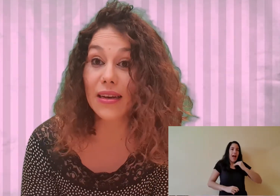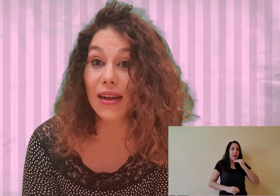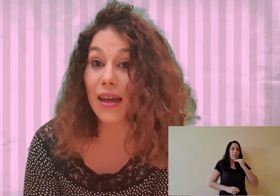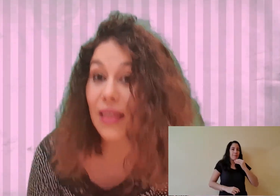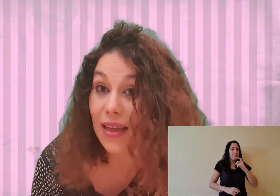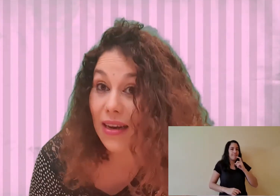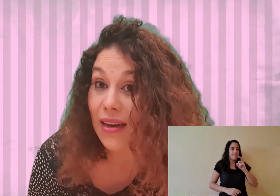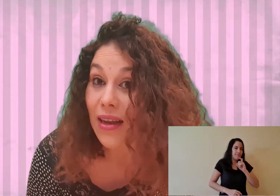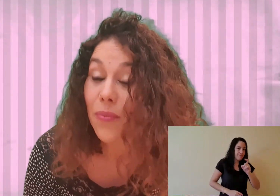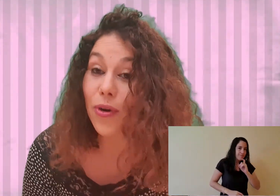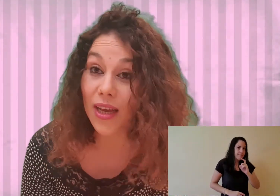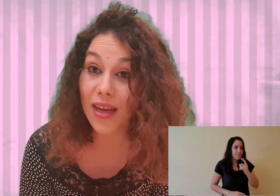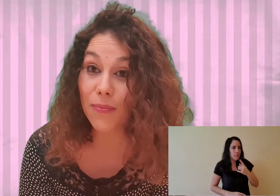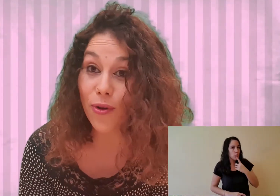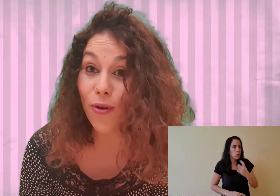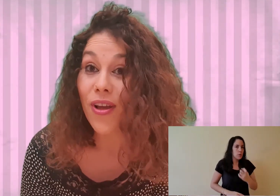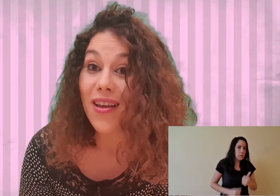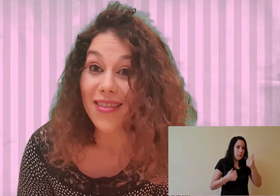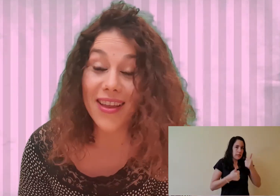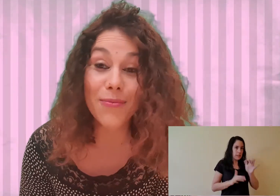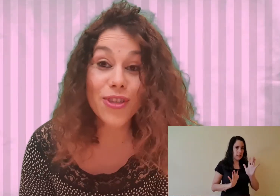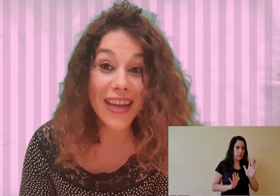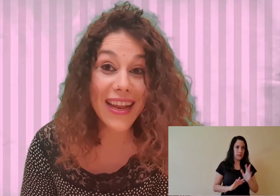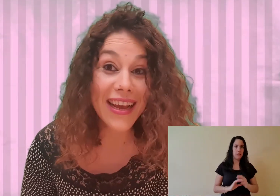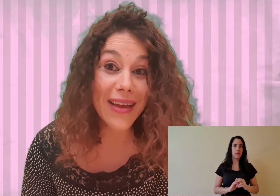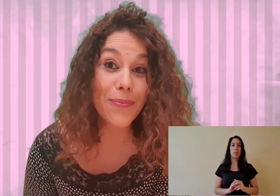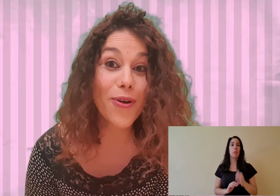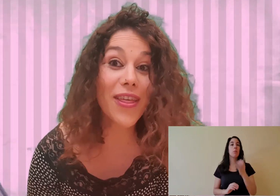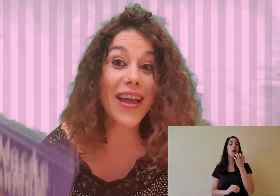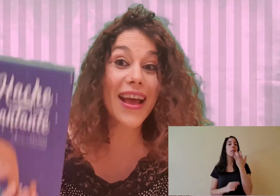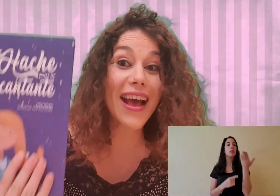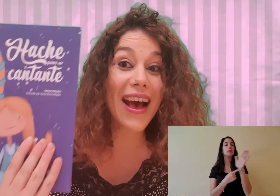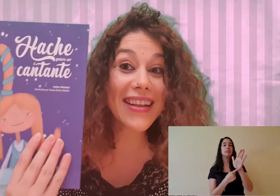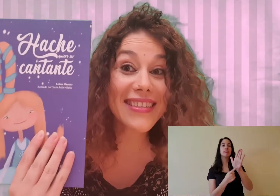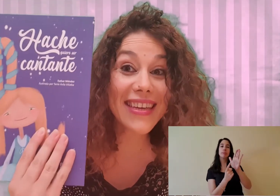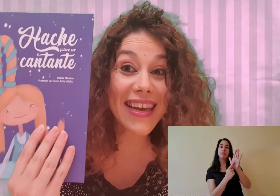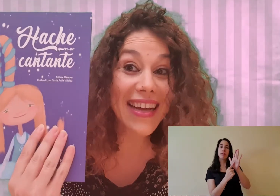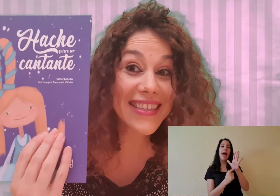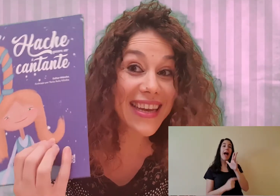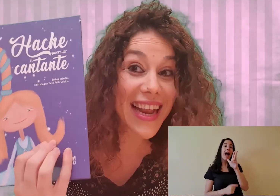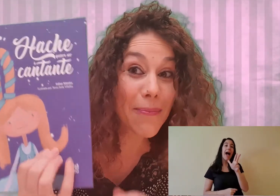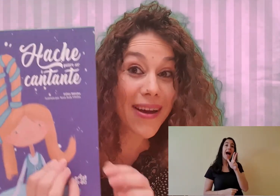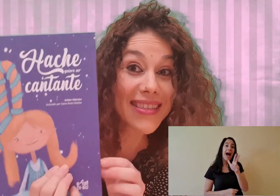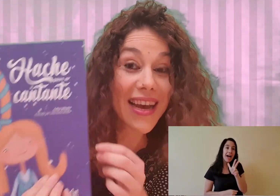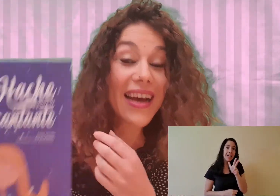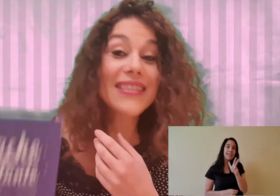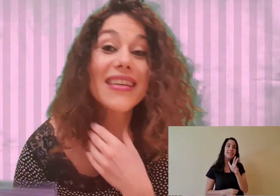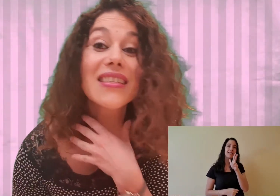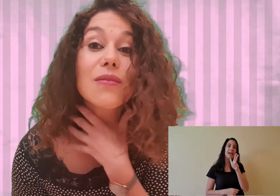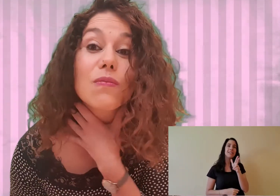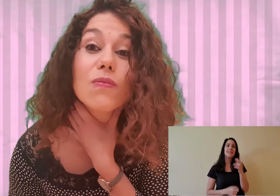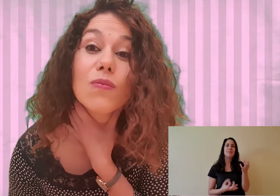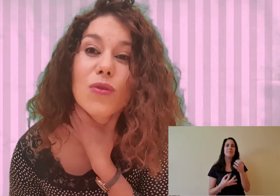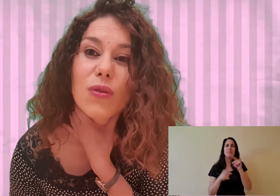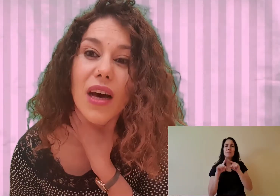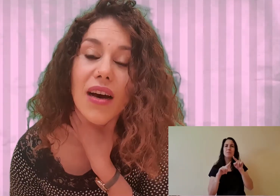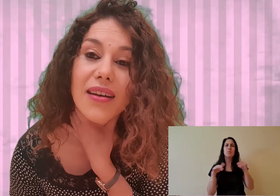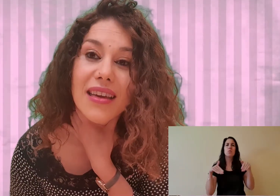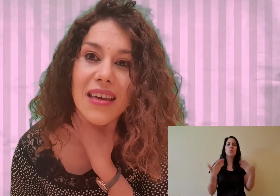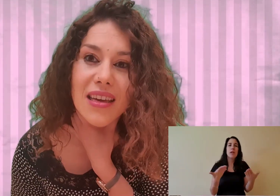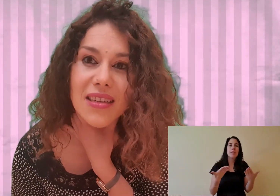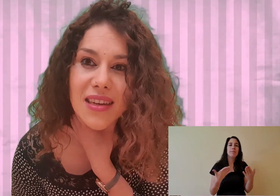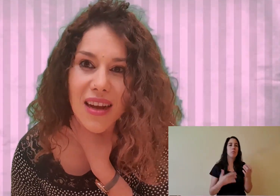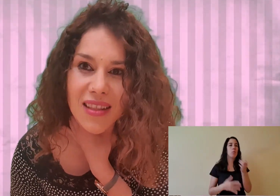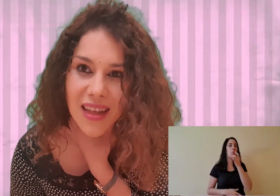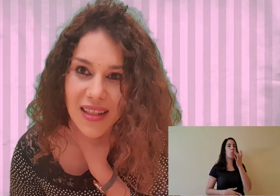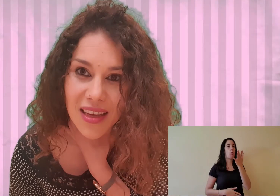pueden hacer. Por ejemplo, tenemos aquí el ejemplo de H, ¿qué la pasa? H es muda